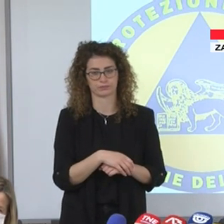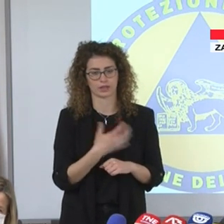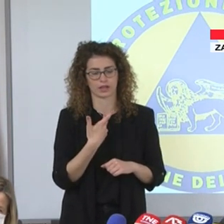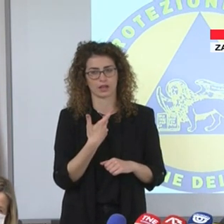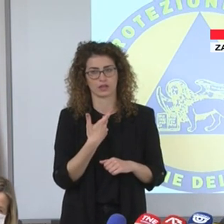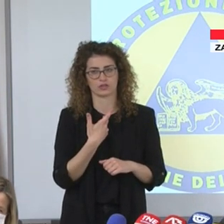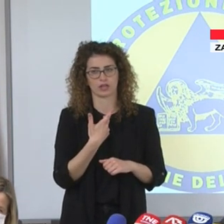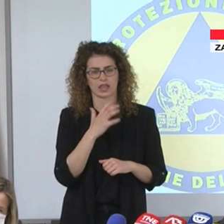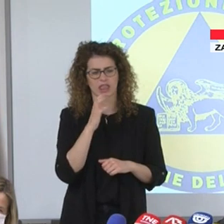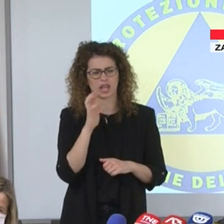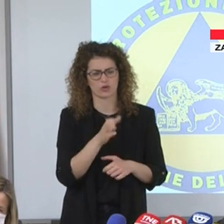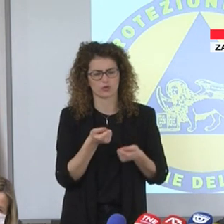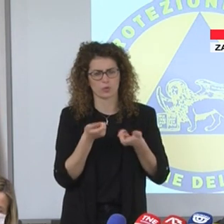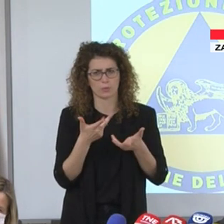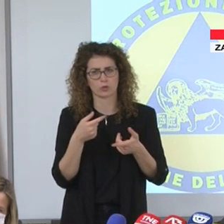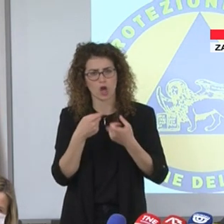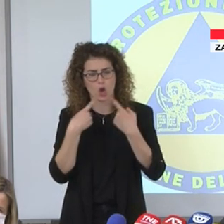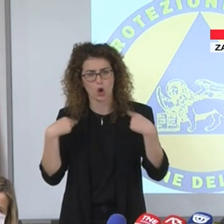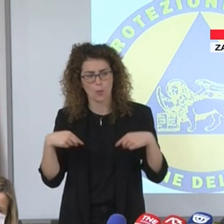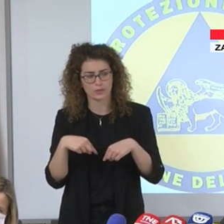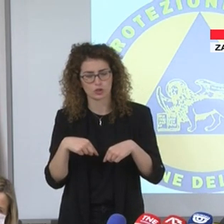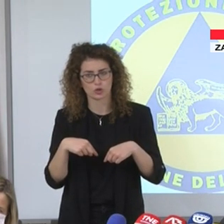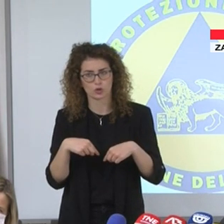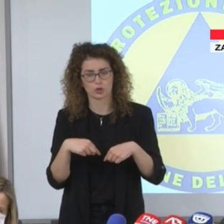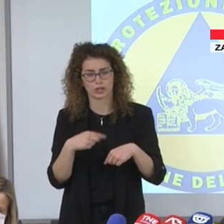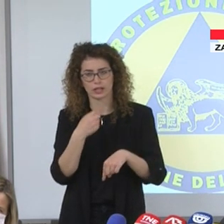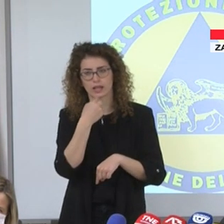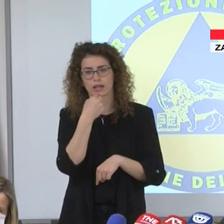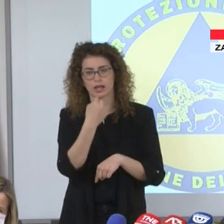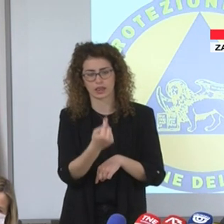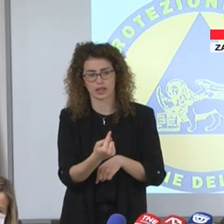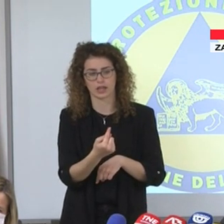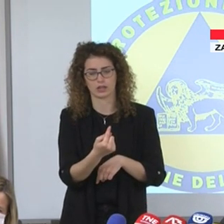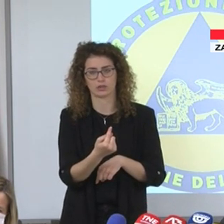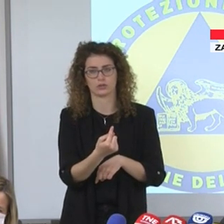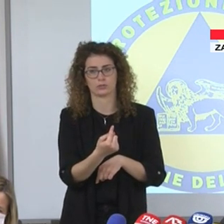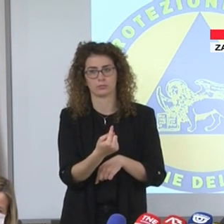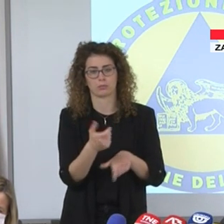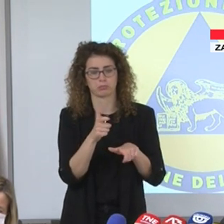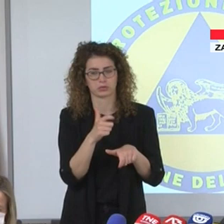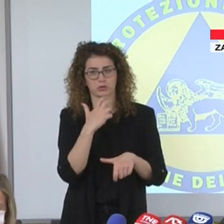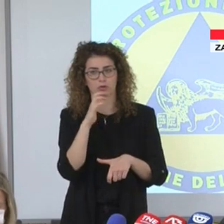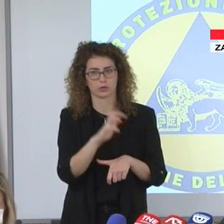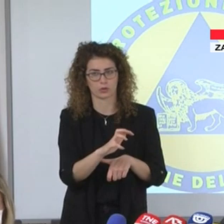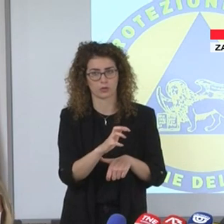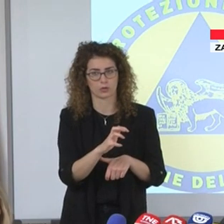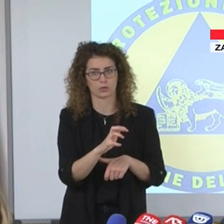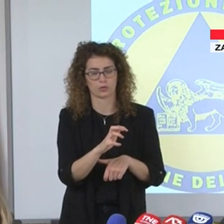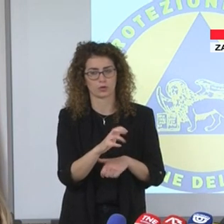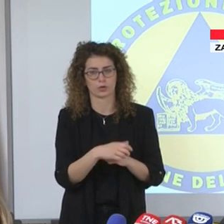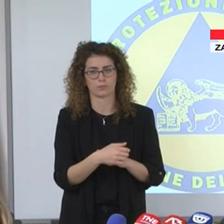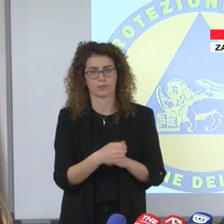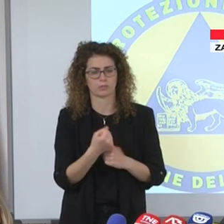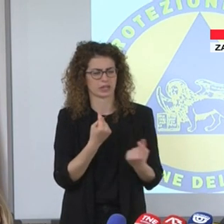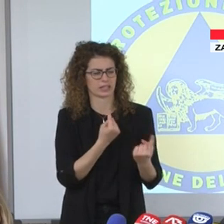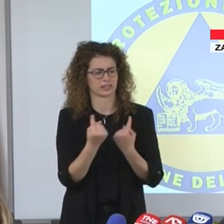ha fatto? Ne ha parlato anche in commissione dicendo che aveva cominciato a denunciare. Quanto frequenti sono